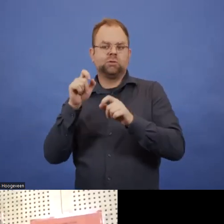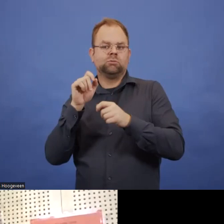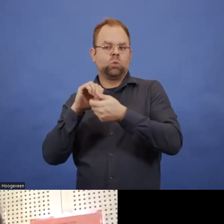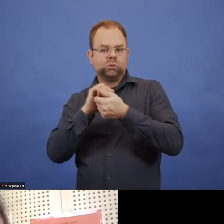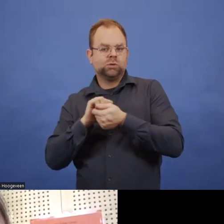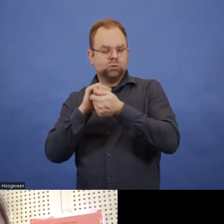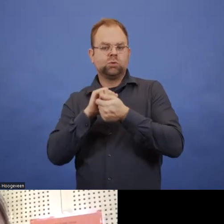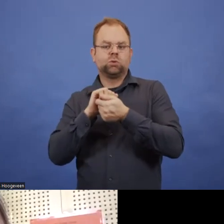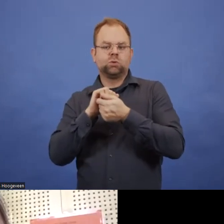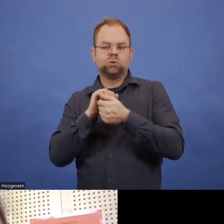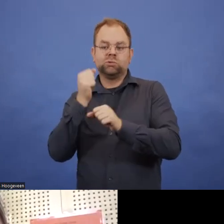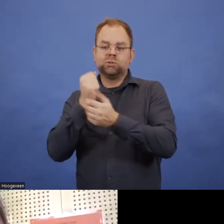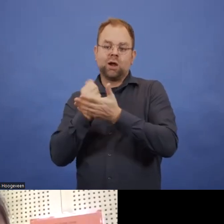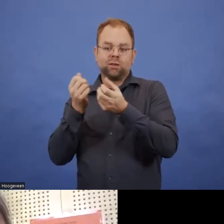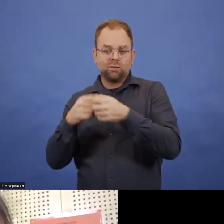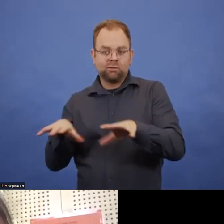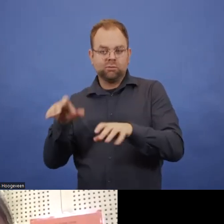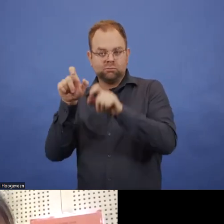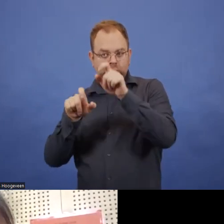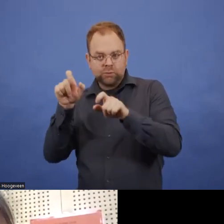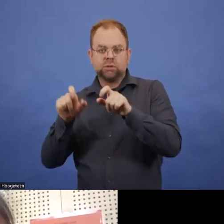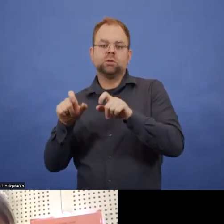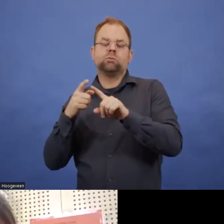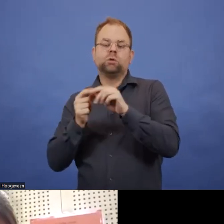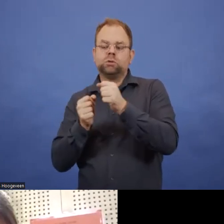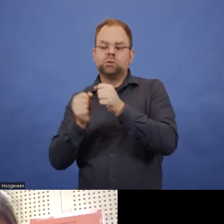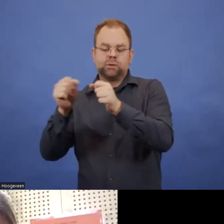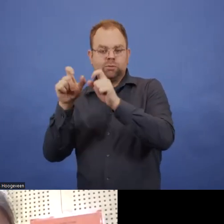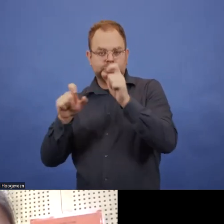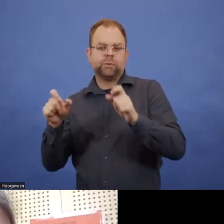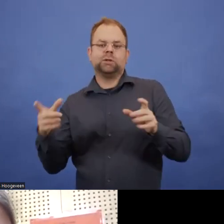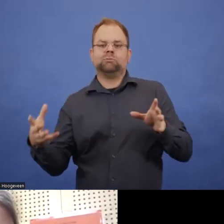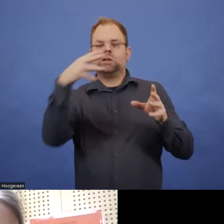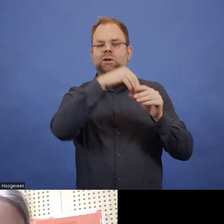discapacidad. Estamos trabajando con